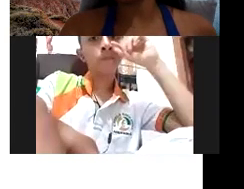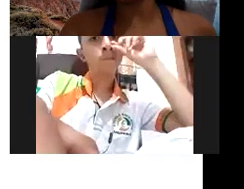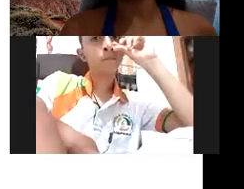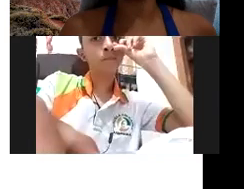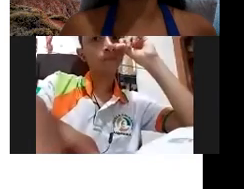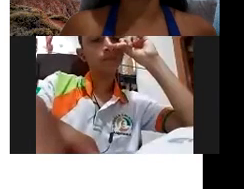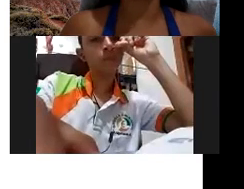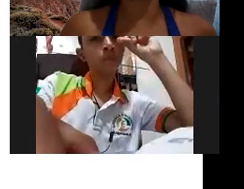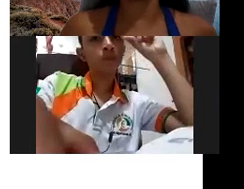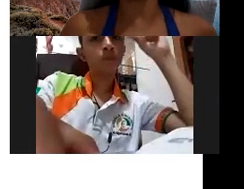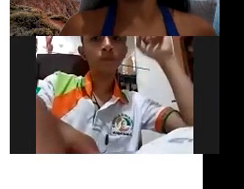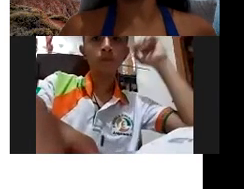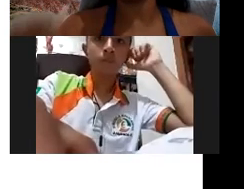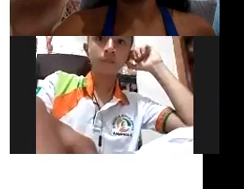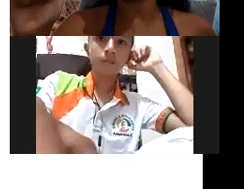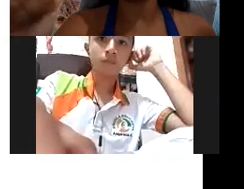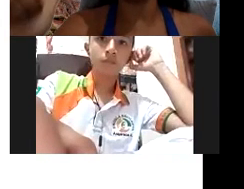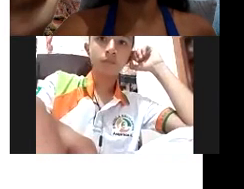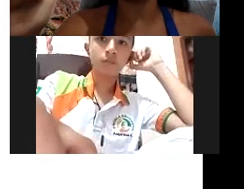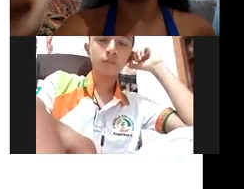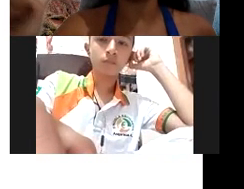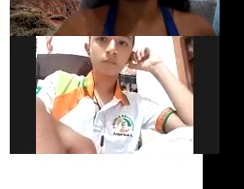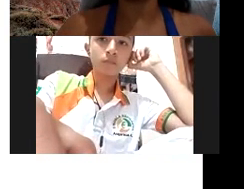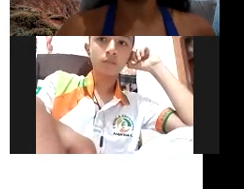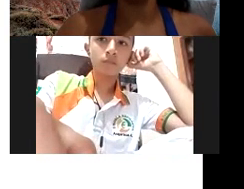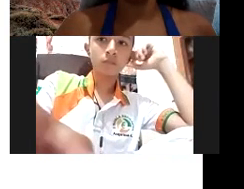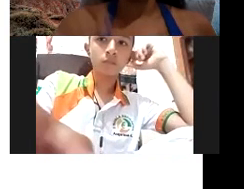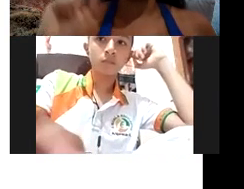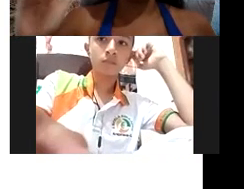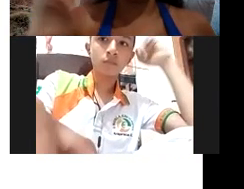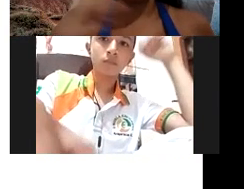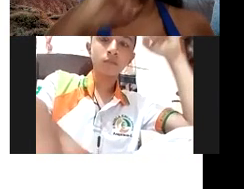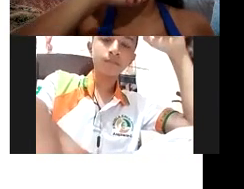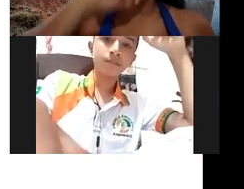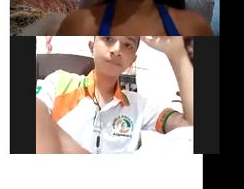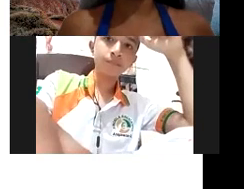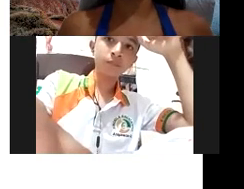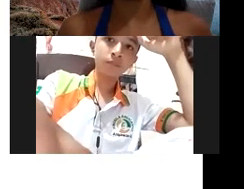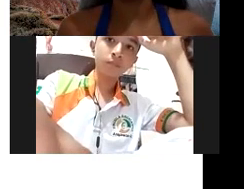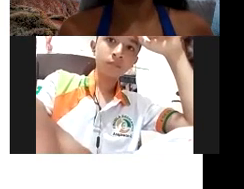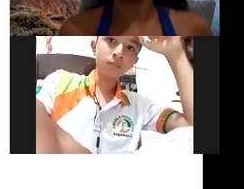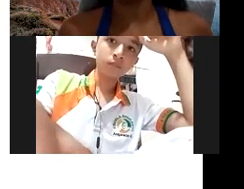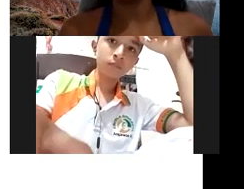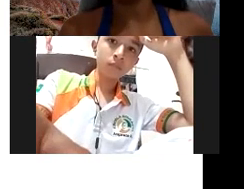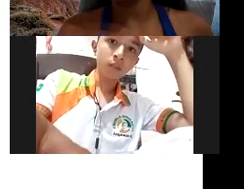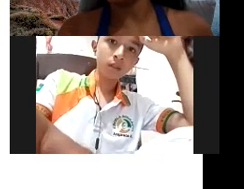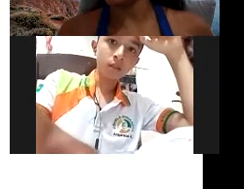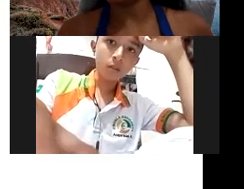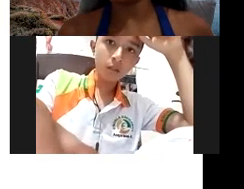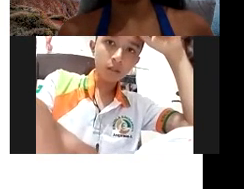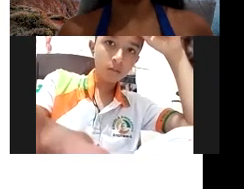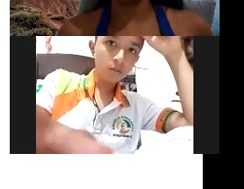eu ia botar essa equação e perguntar essa equação é o que é adição decomposição simples troca dupla troca